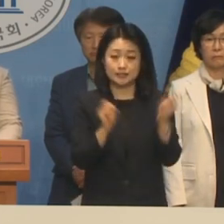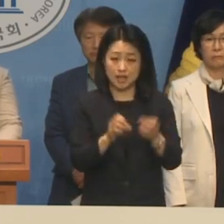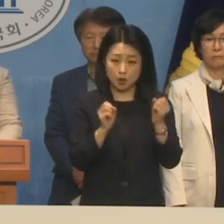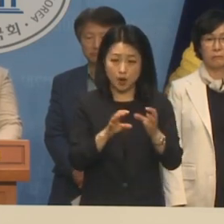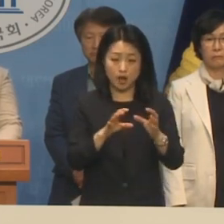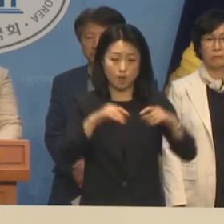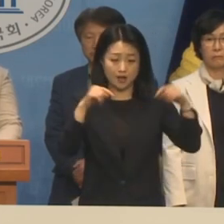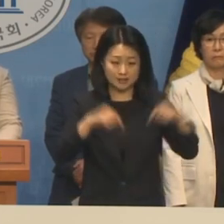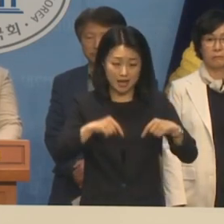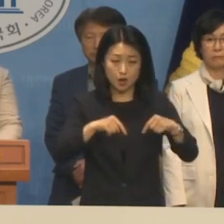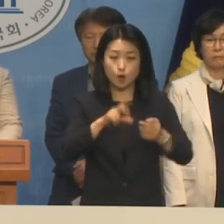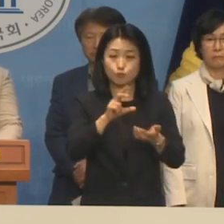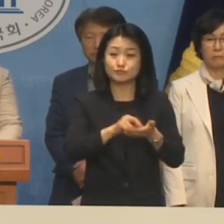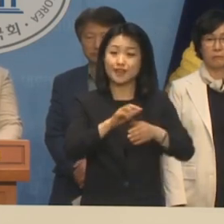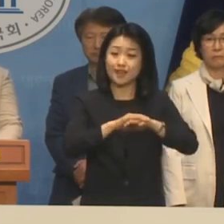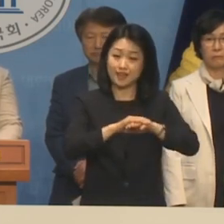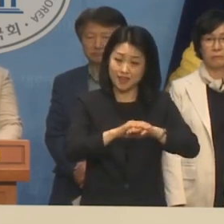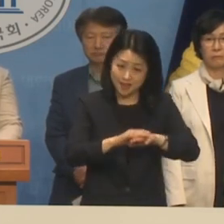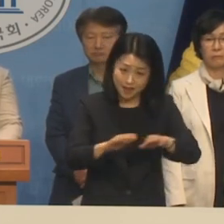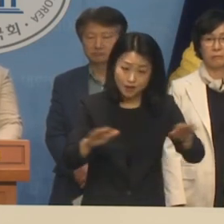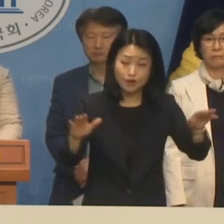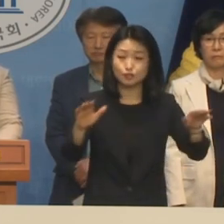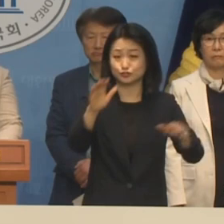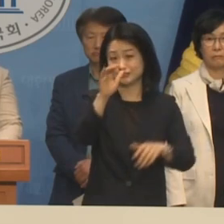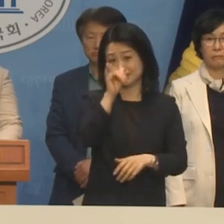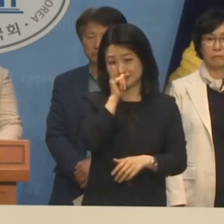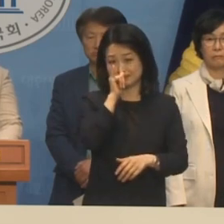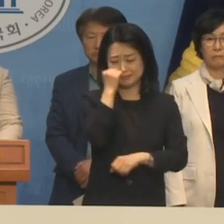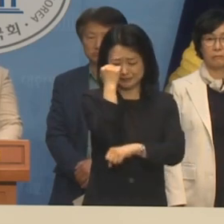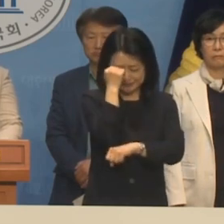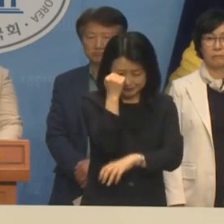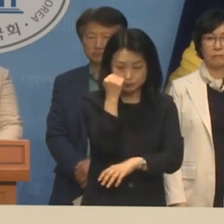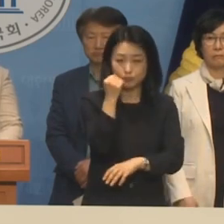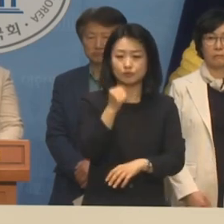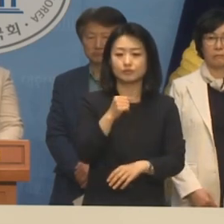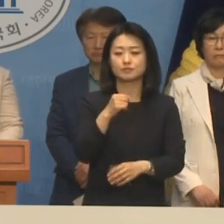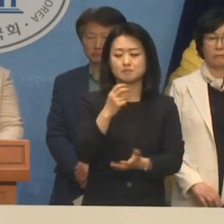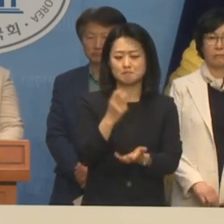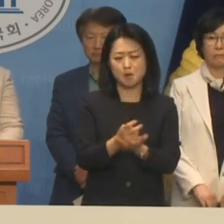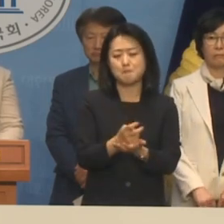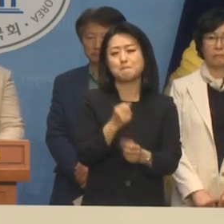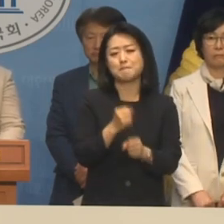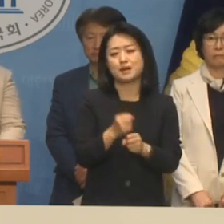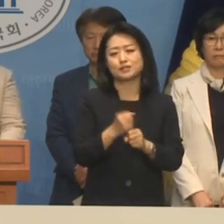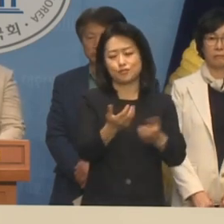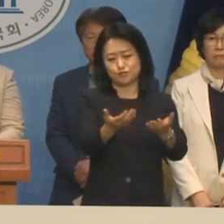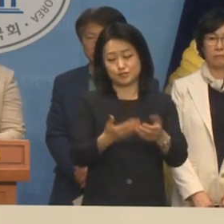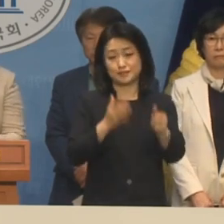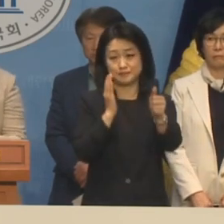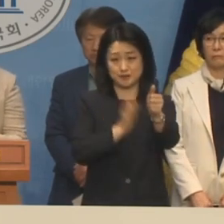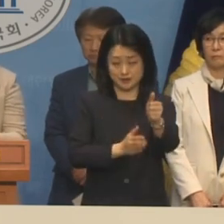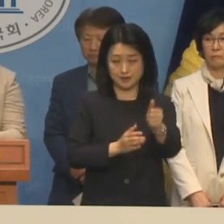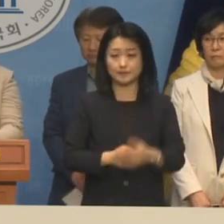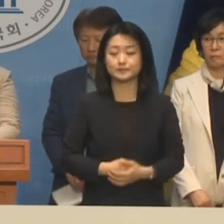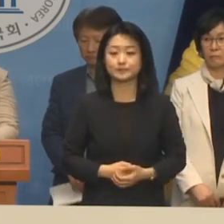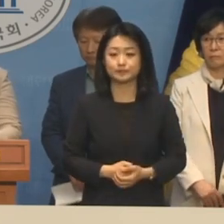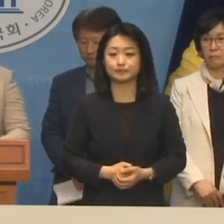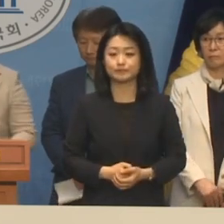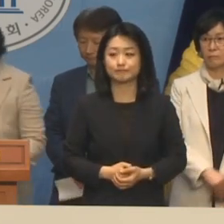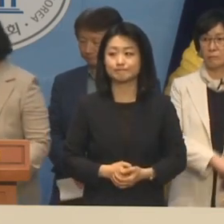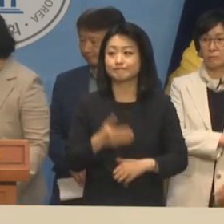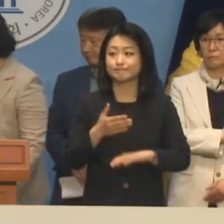대화와 타협으로 문제를 해결해 나갈 수 있는 토대를 만들어 주시길 바란다.